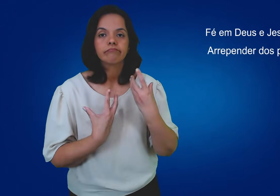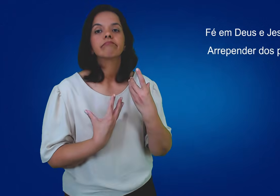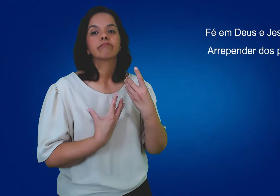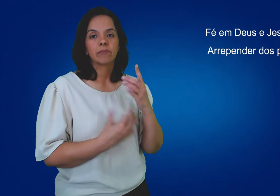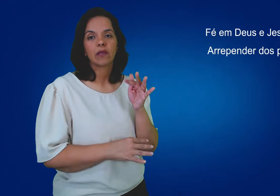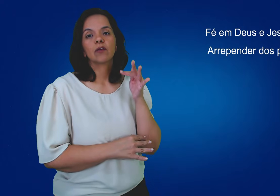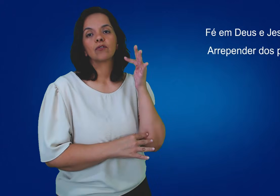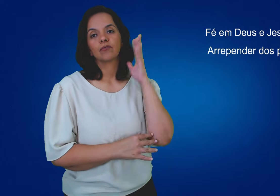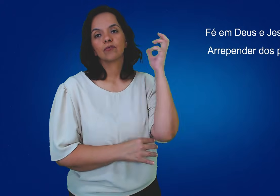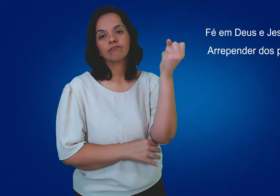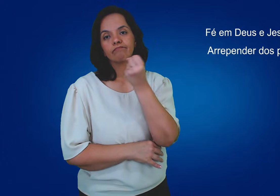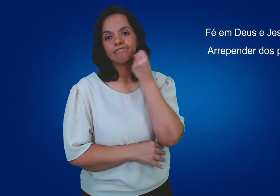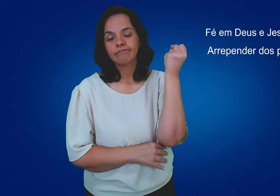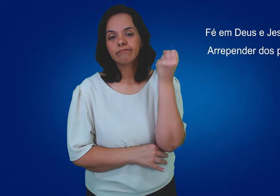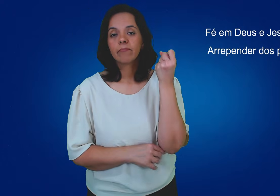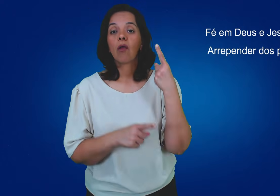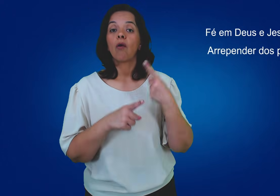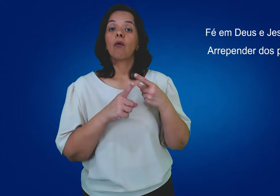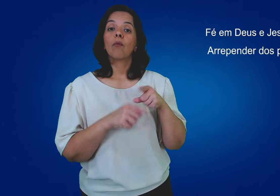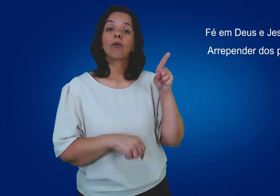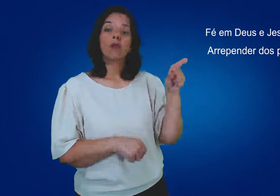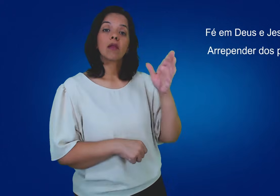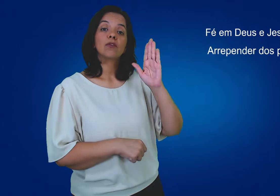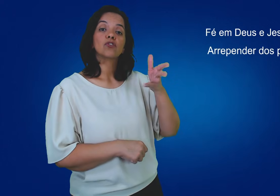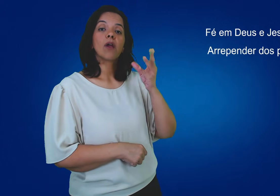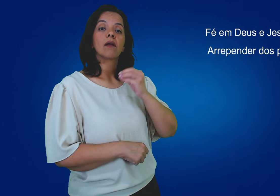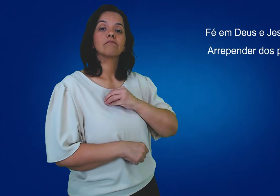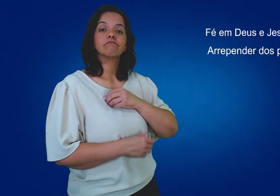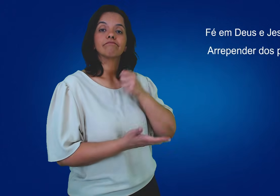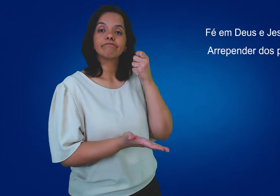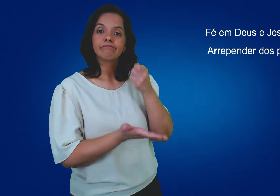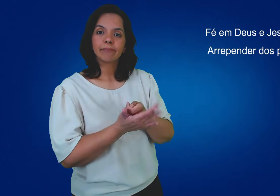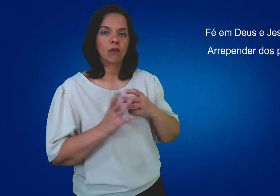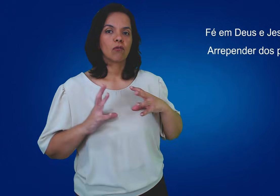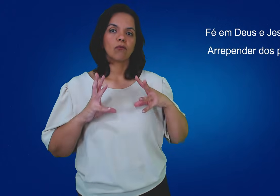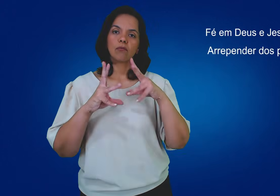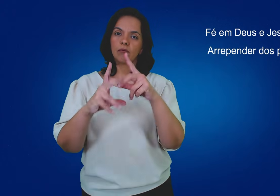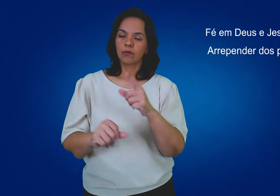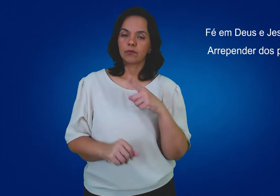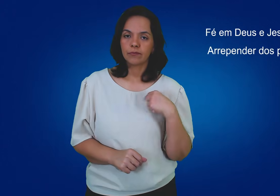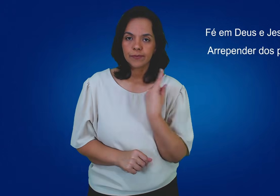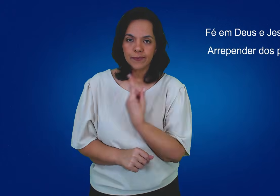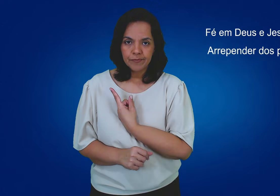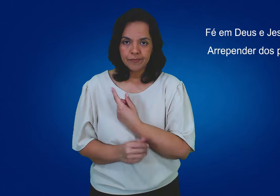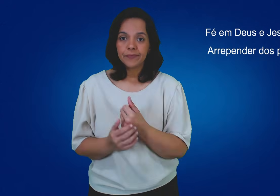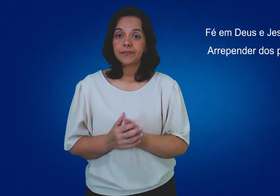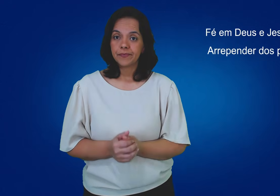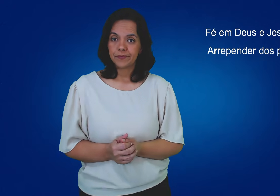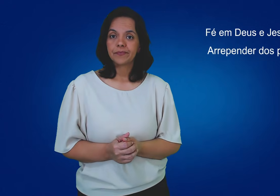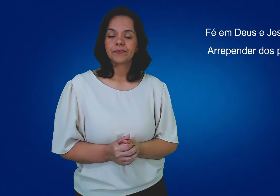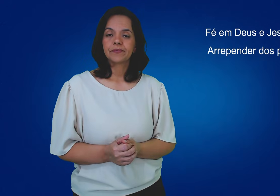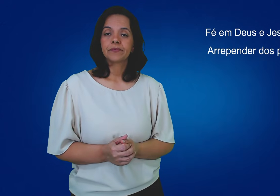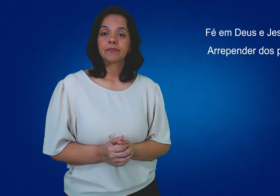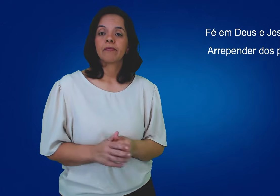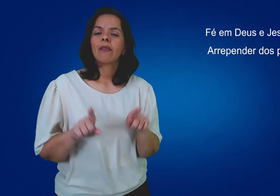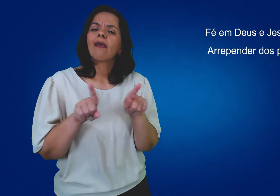e ele nos ensinaria, porque ele quer nos salvar, ele já pagou pelos nossos pecados.